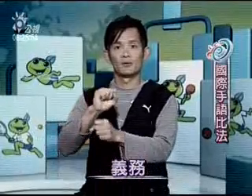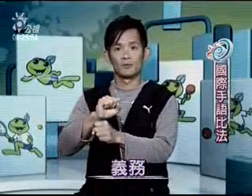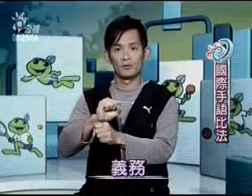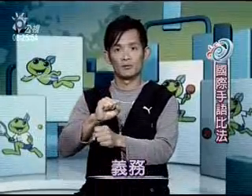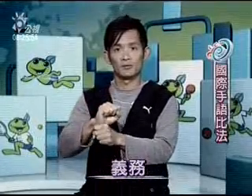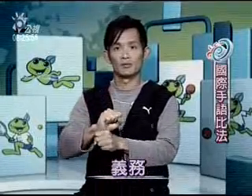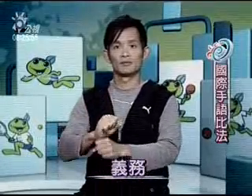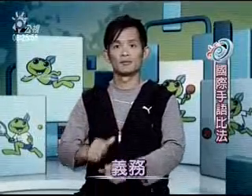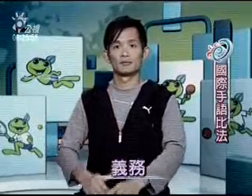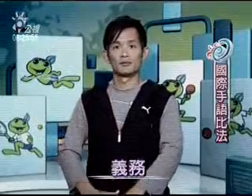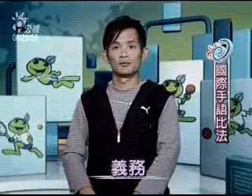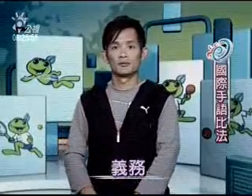务。